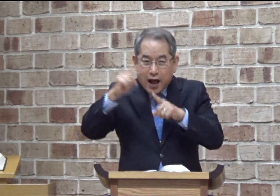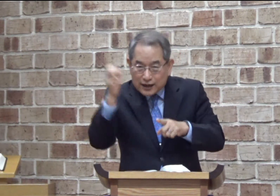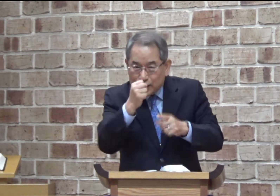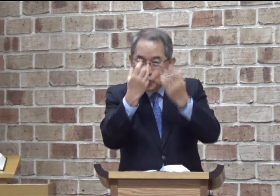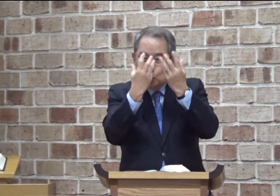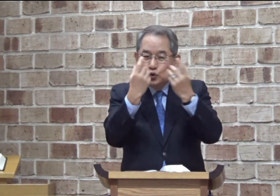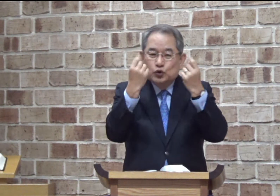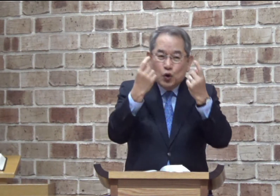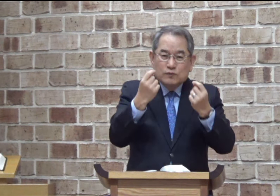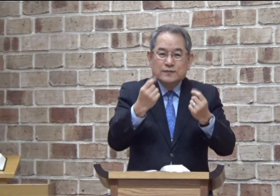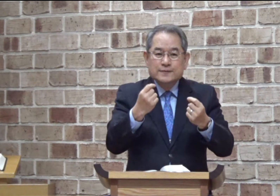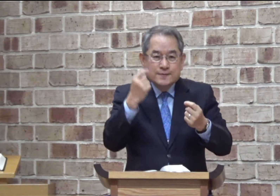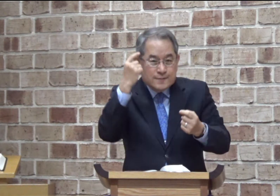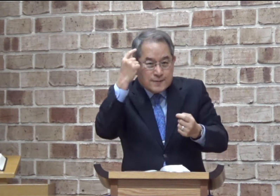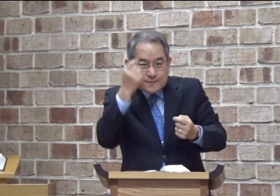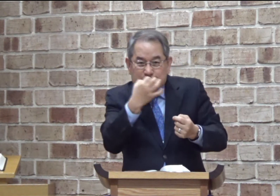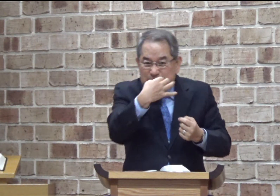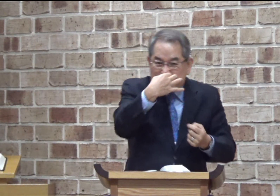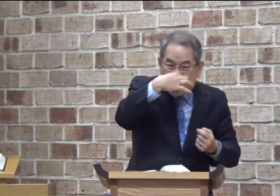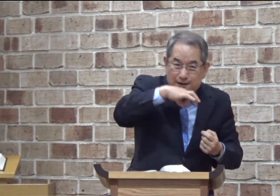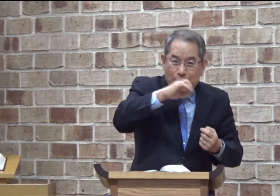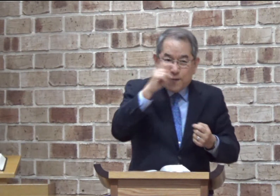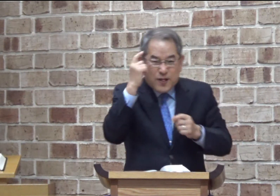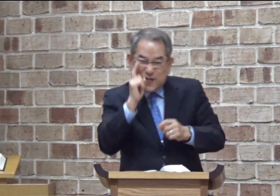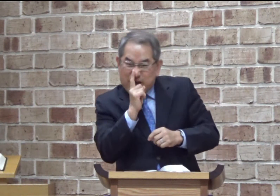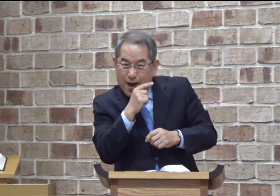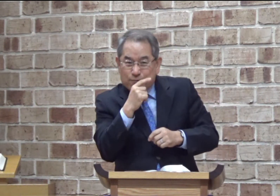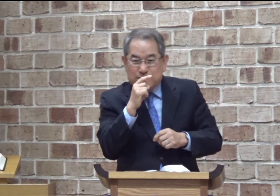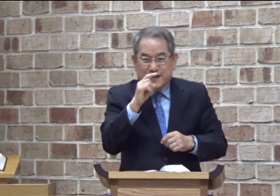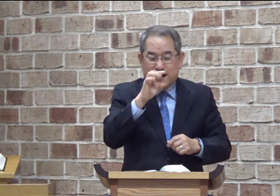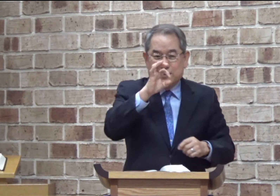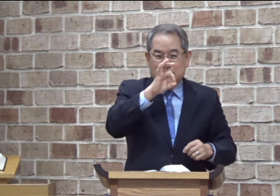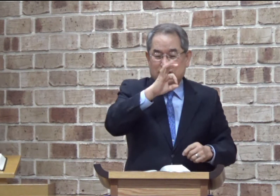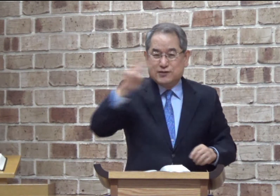위해서 사용하는 그런 사람은 하나님께 영광을 돌리지 못합니다.